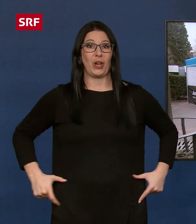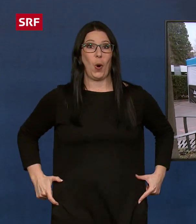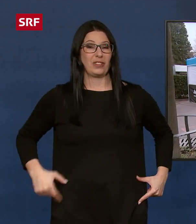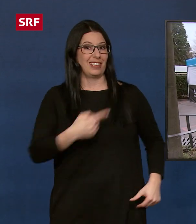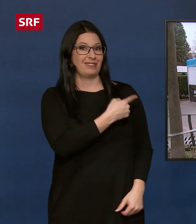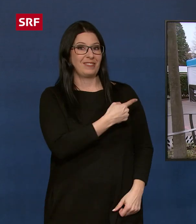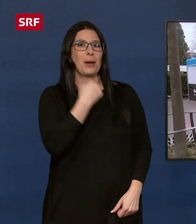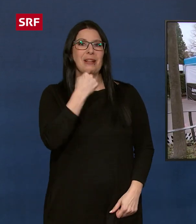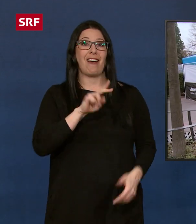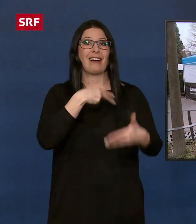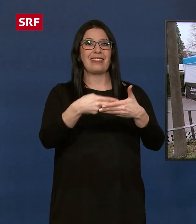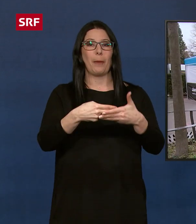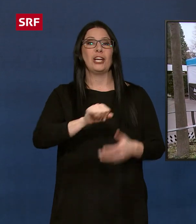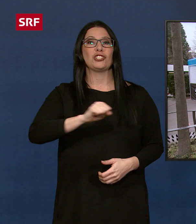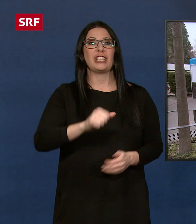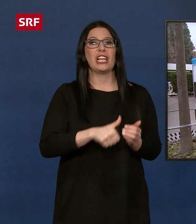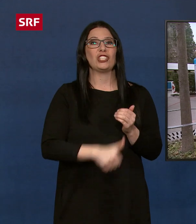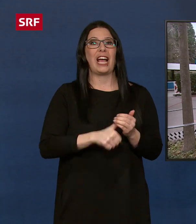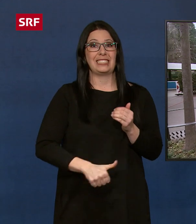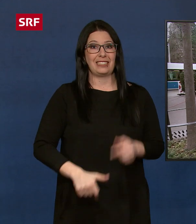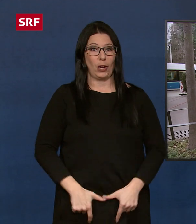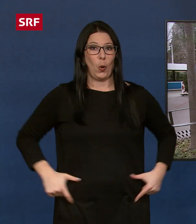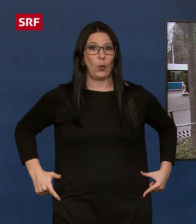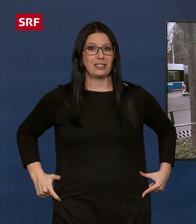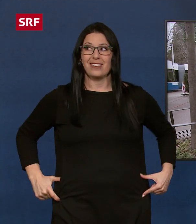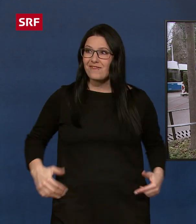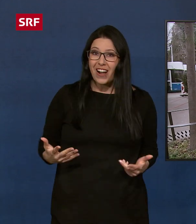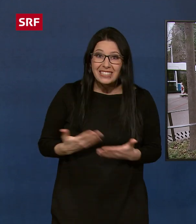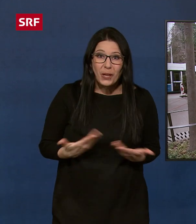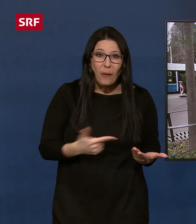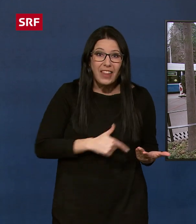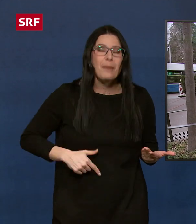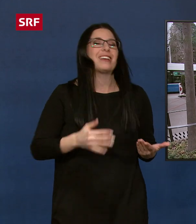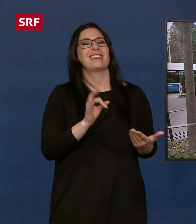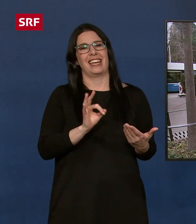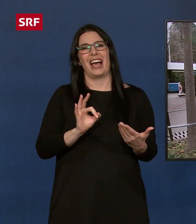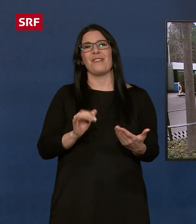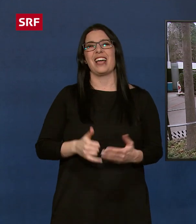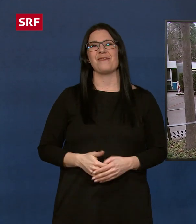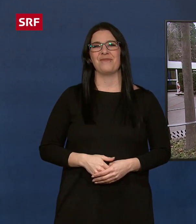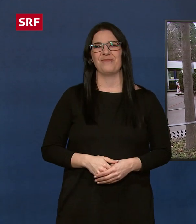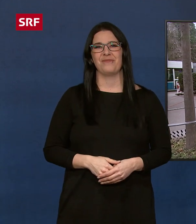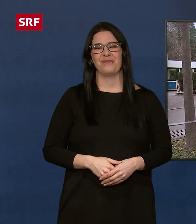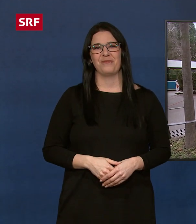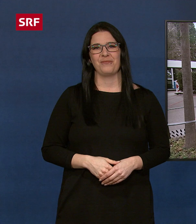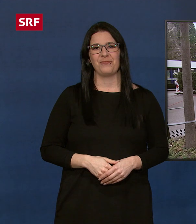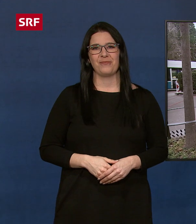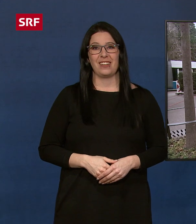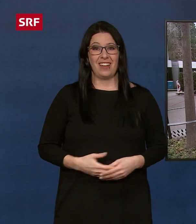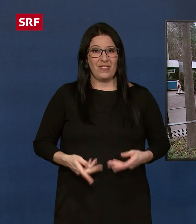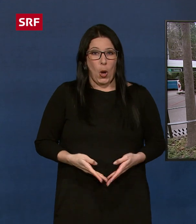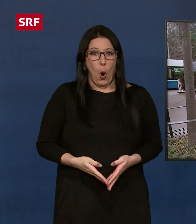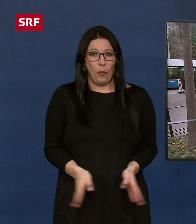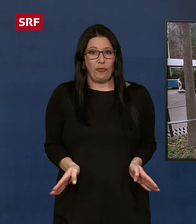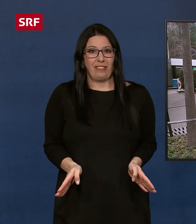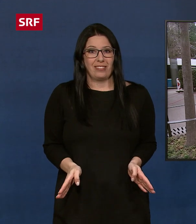Hose, sogenannte Schnell-Scheisser, die ich hier mitgenommen habe.-Scheisser-Hose? Schnell-Scheisser, genau. Die waren gegen unten